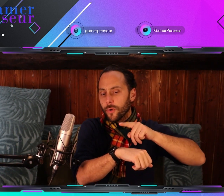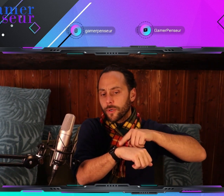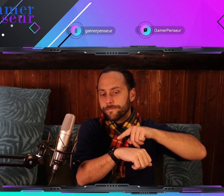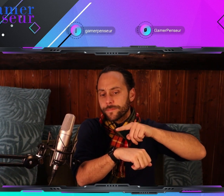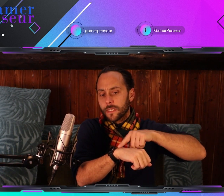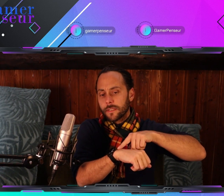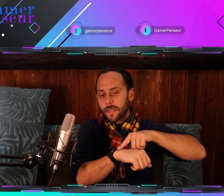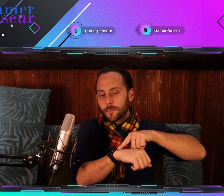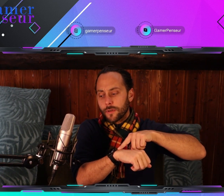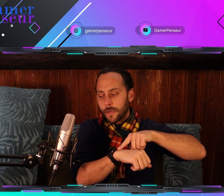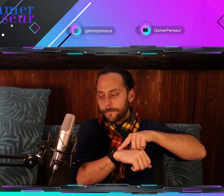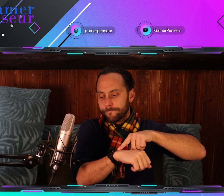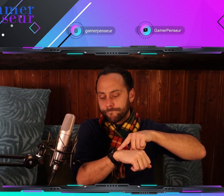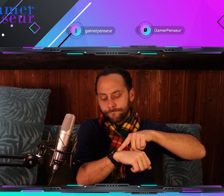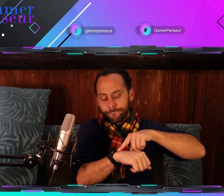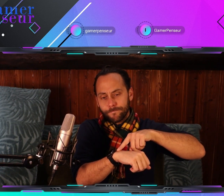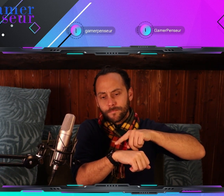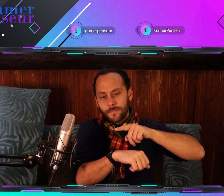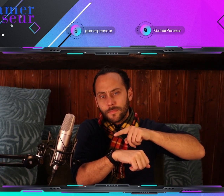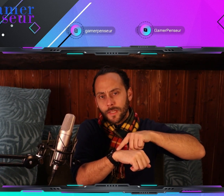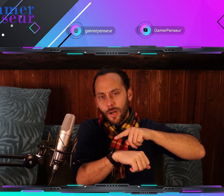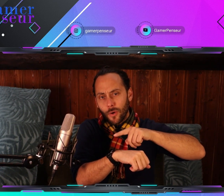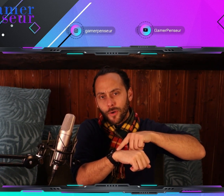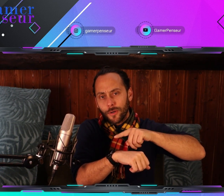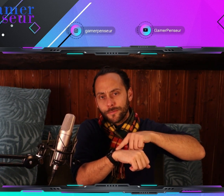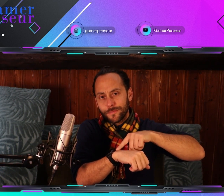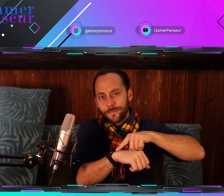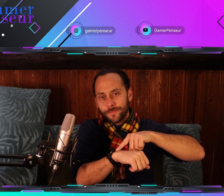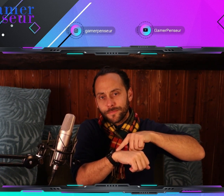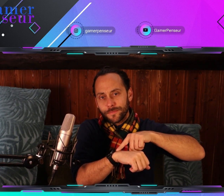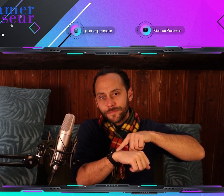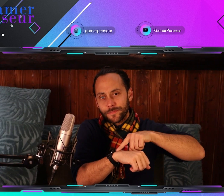Quelle heure? C'est assez simple celui-là. Hein. Quelle heure?